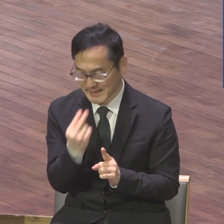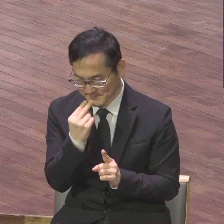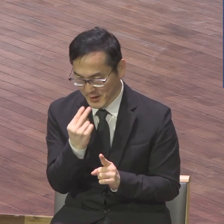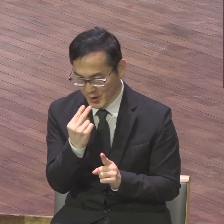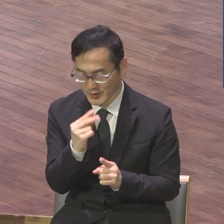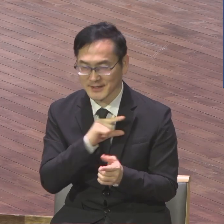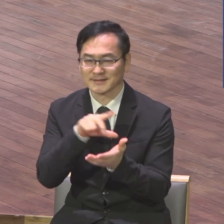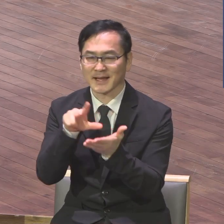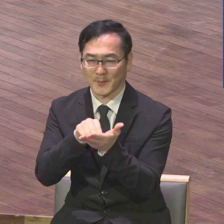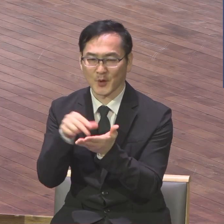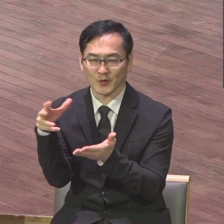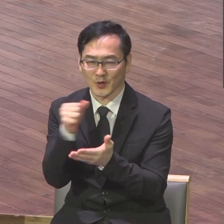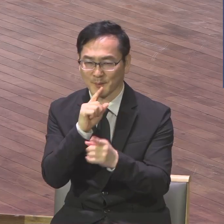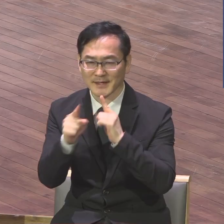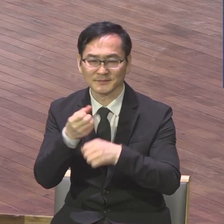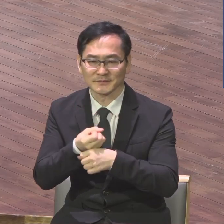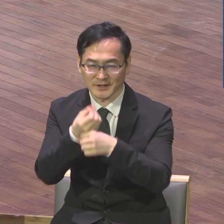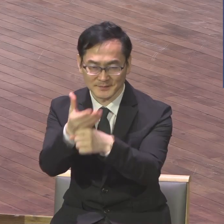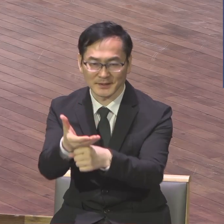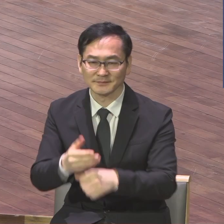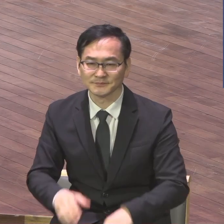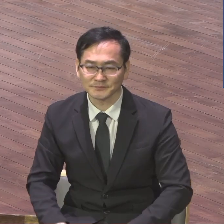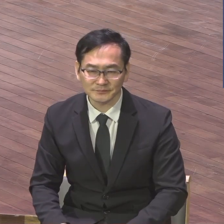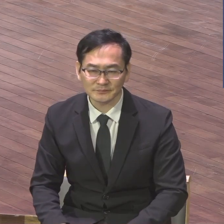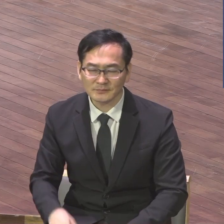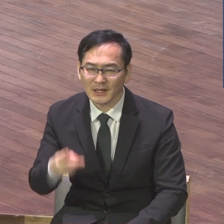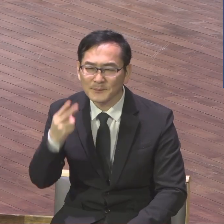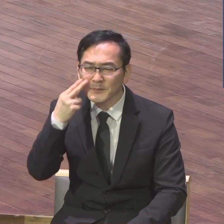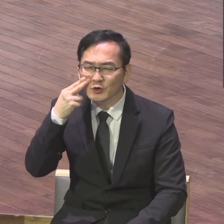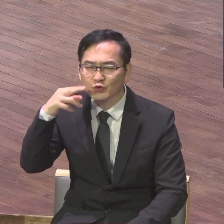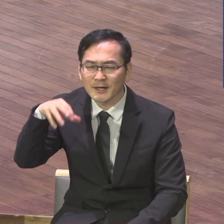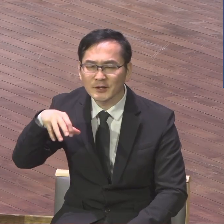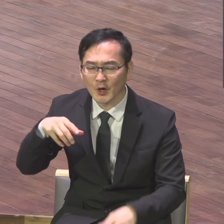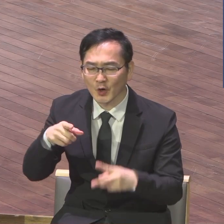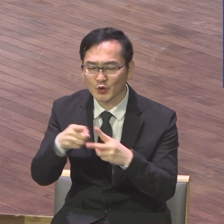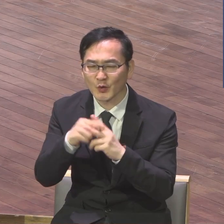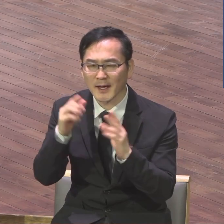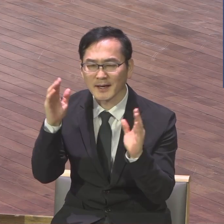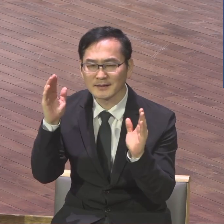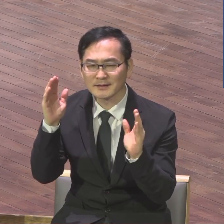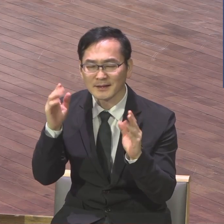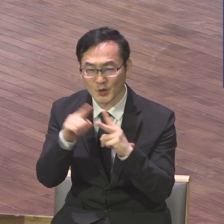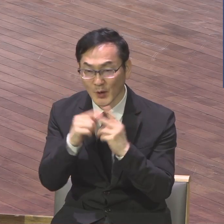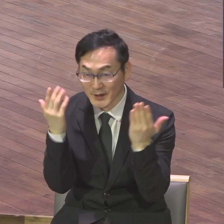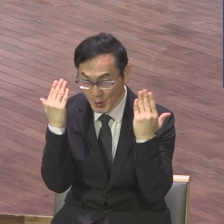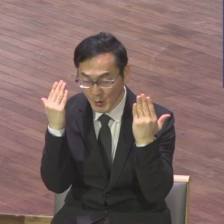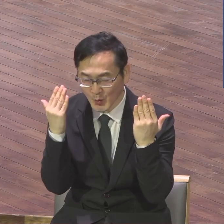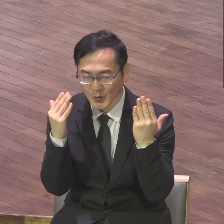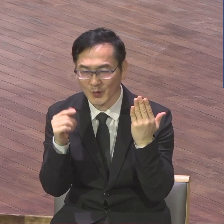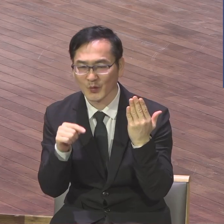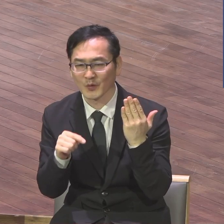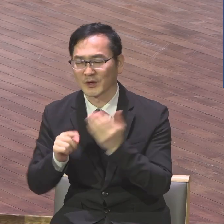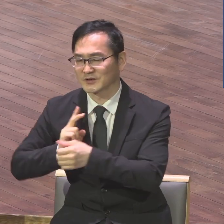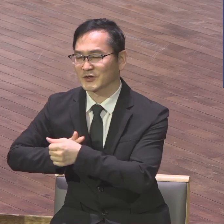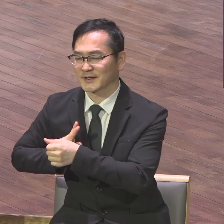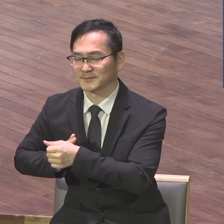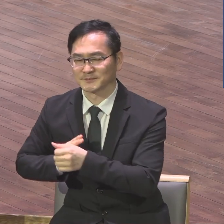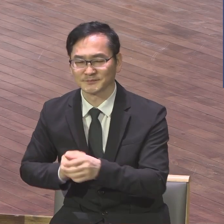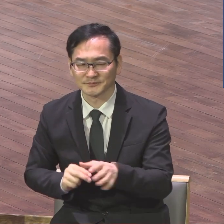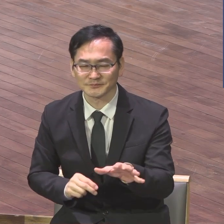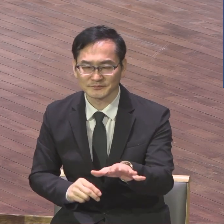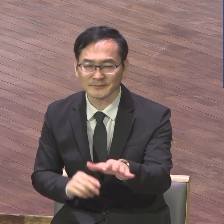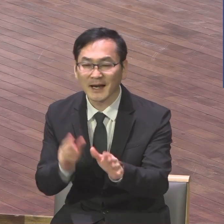드립니다. 미국의 한 초등학교 선생님이 이런